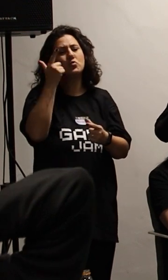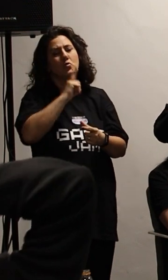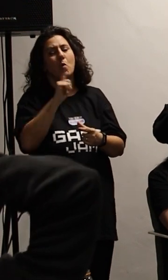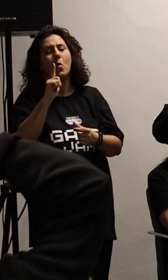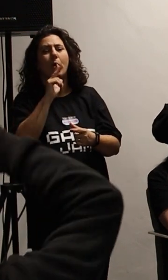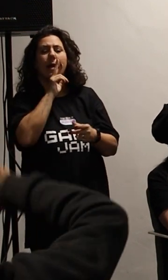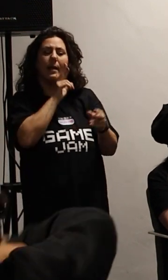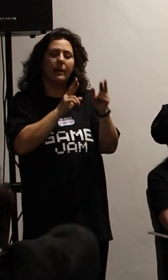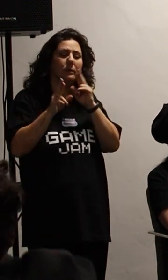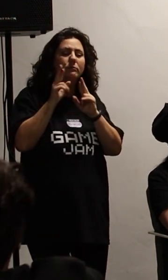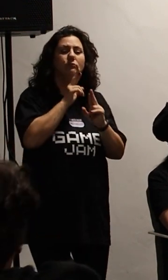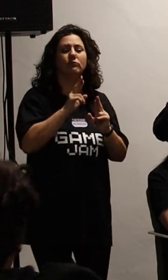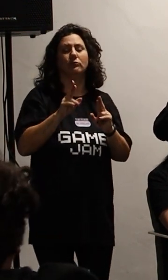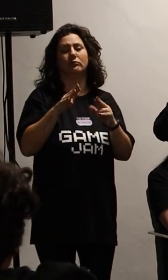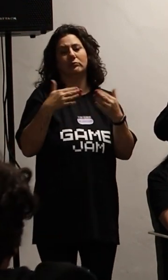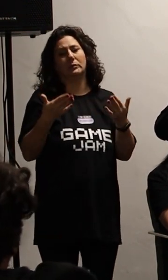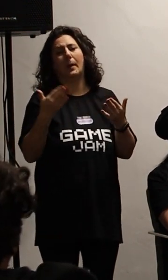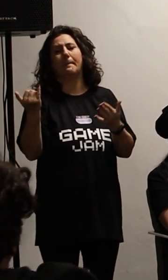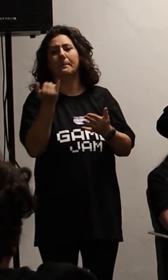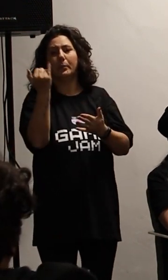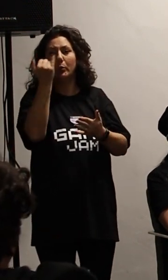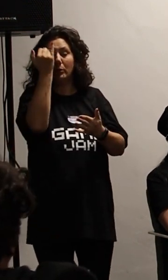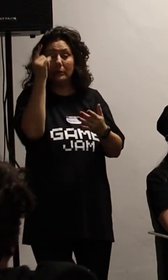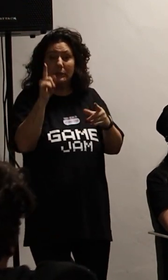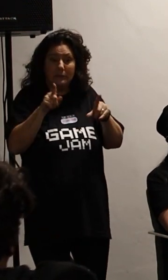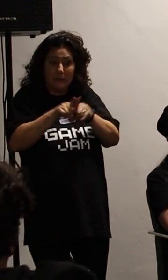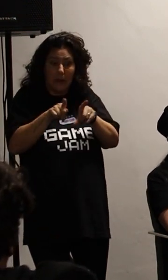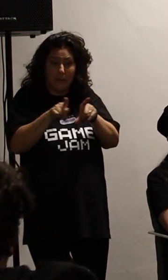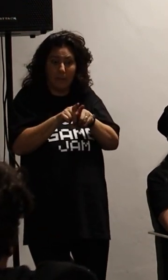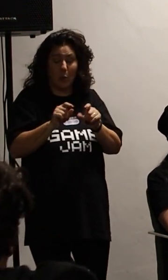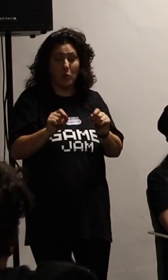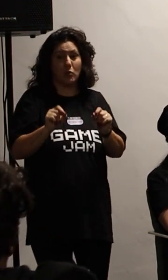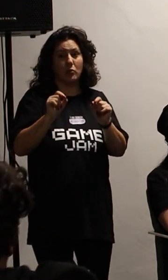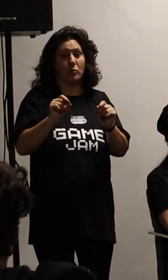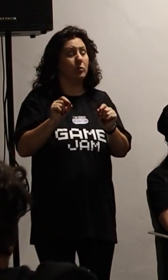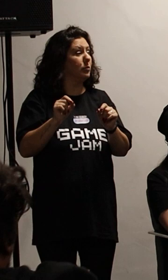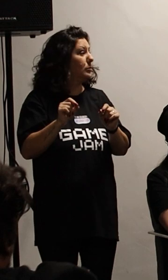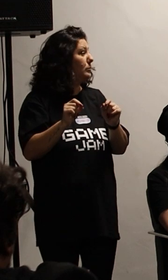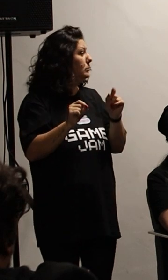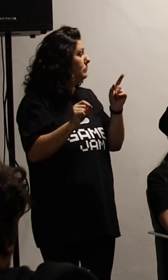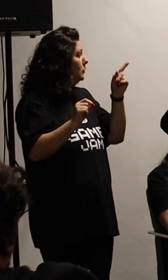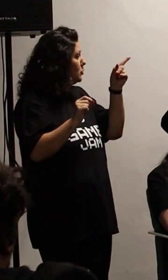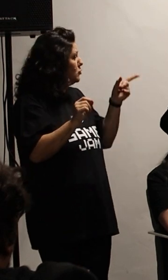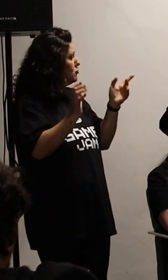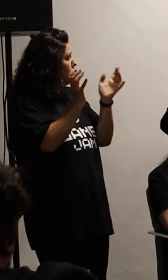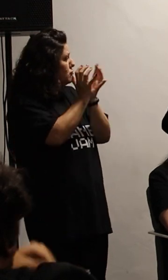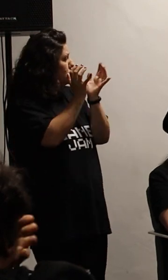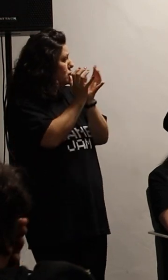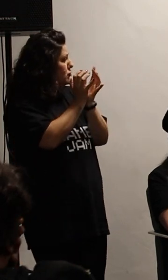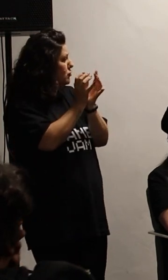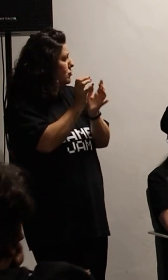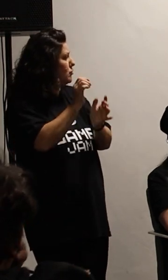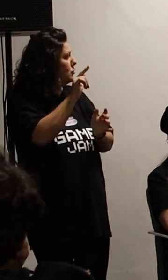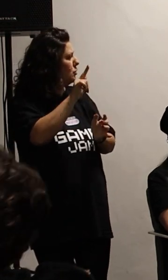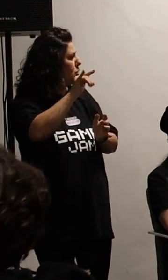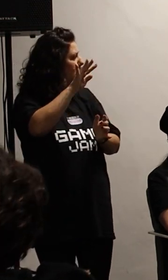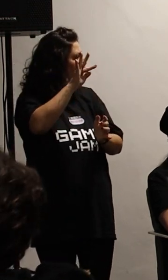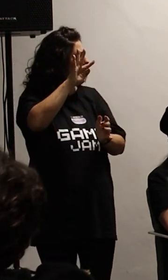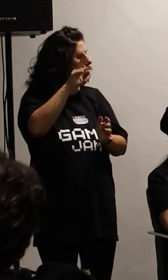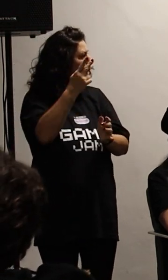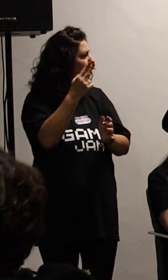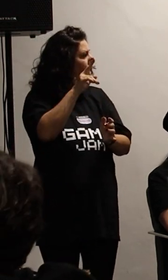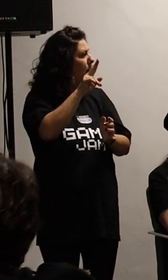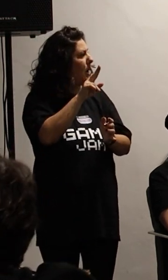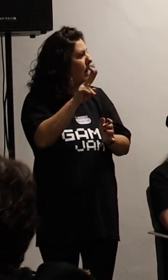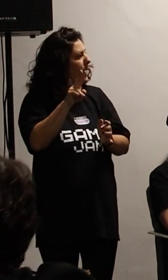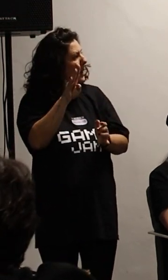responder. Então, isso é importante. Comunidades também do Discord, enfim, tem uma série de comunidades de game devs. Acho